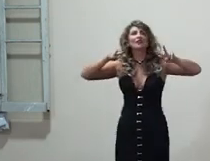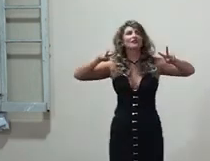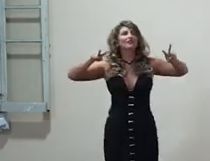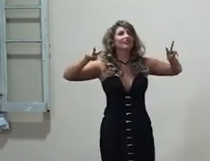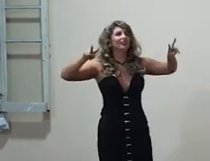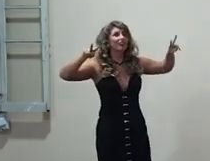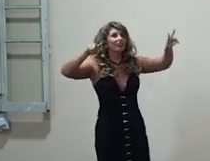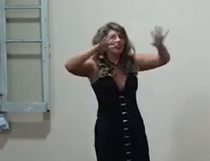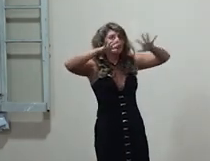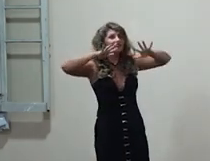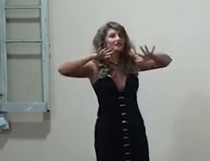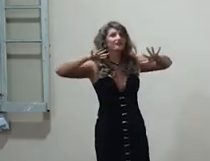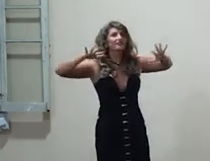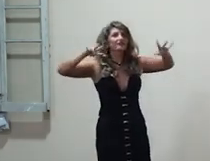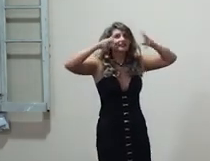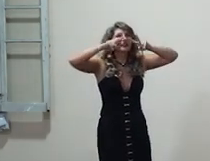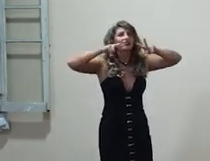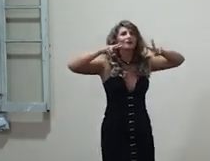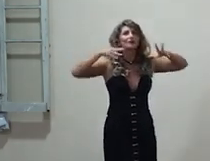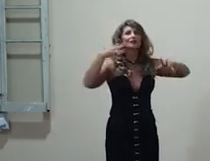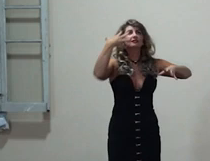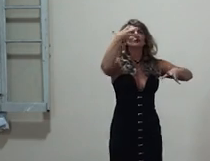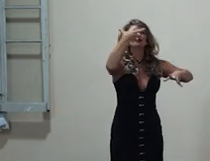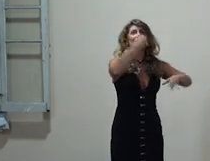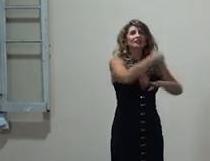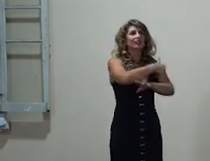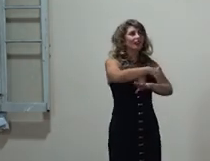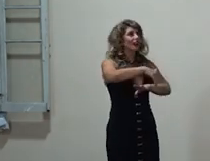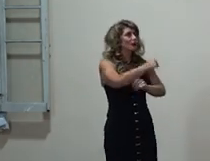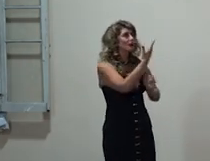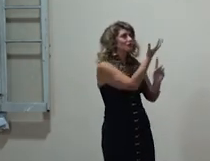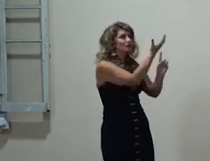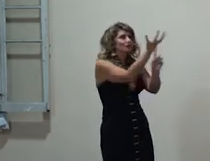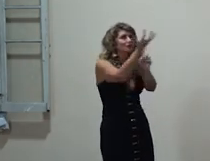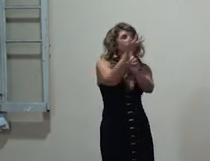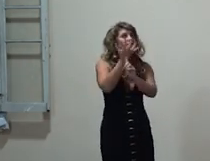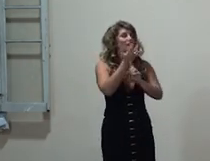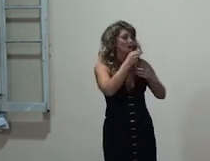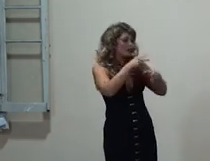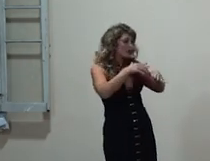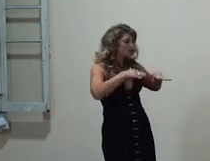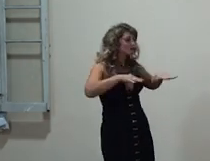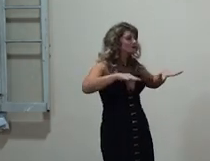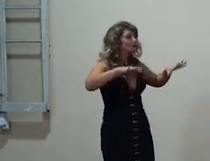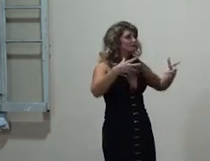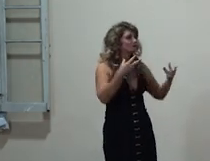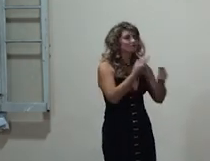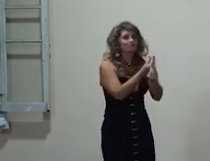maior visão mais maravilhosa do mundo, que é a Rua da Praia, isso é uma riqueza.